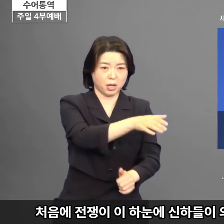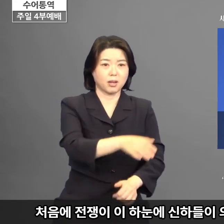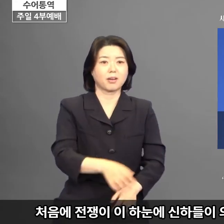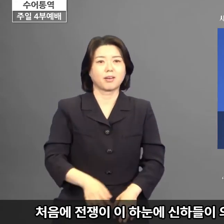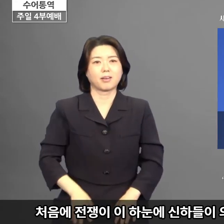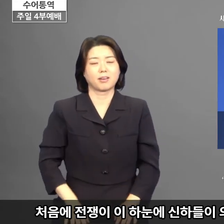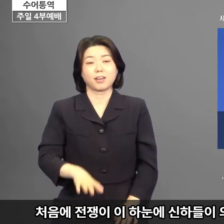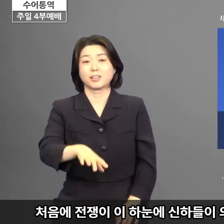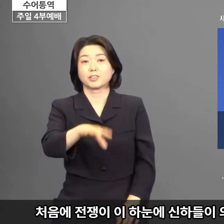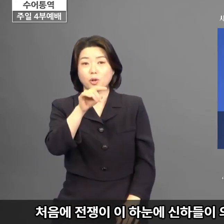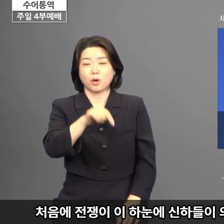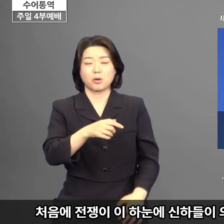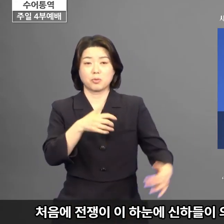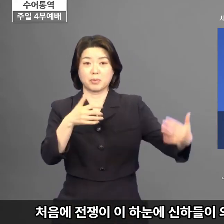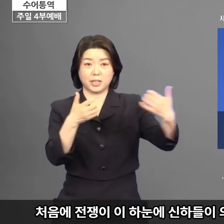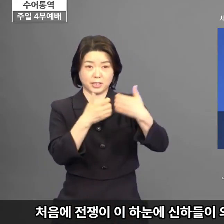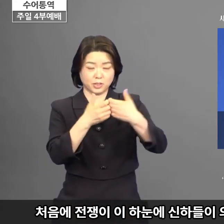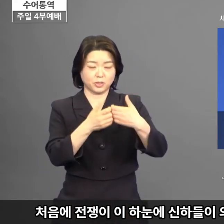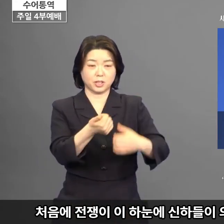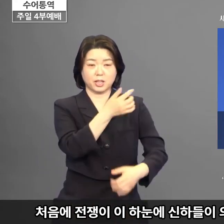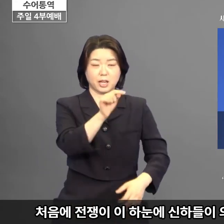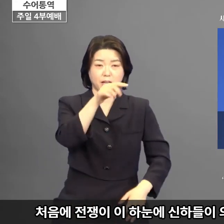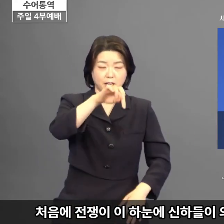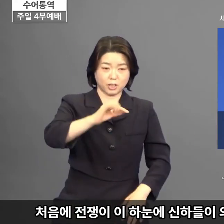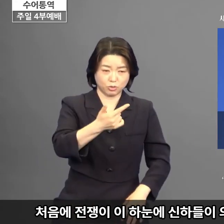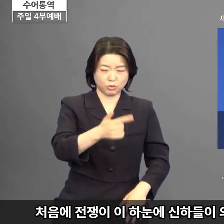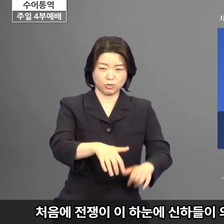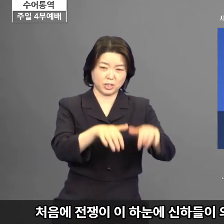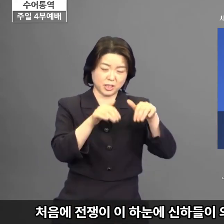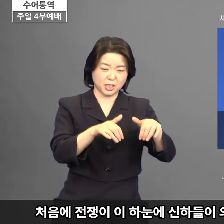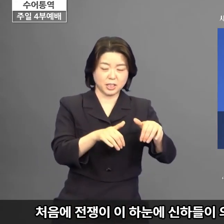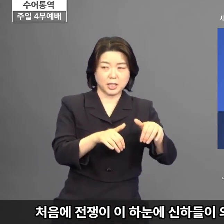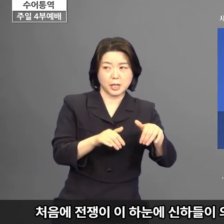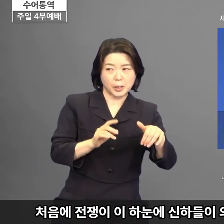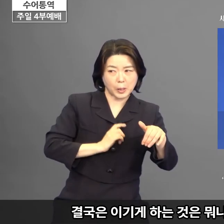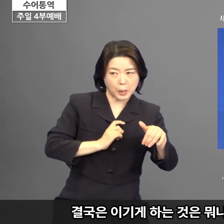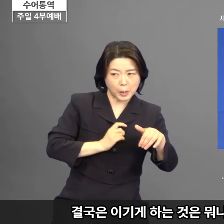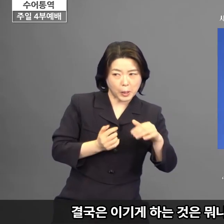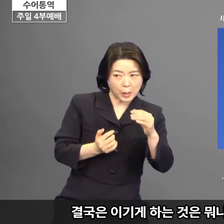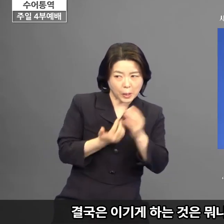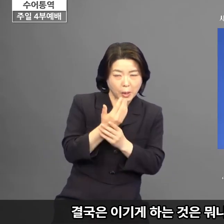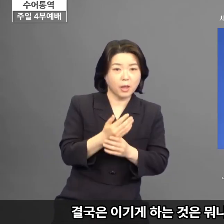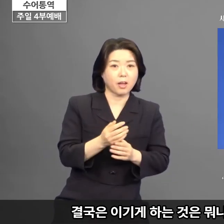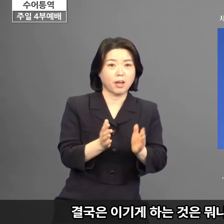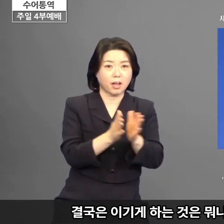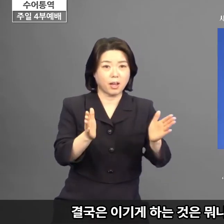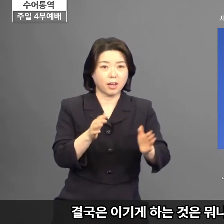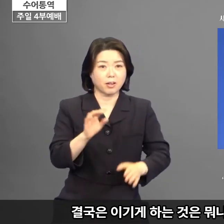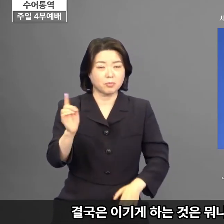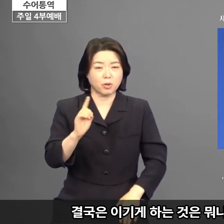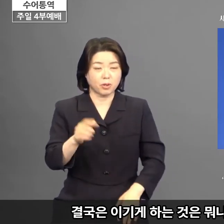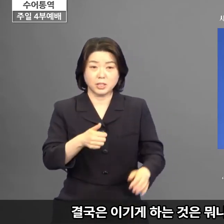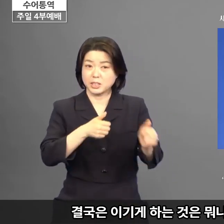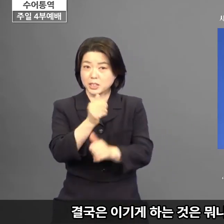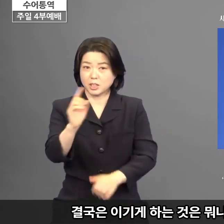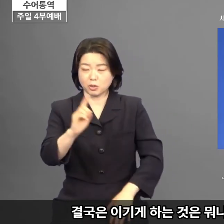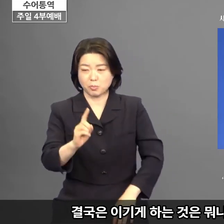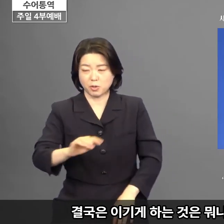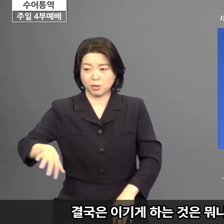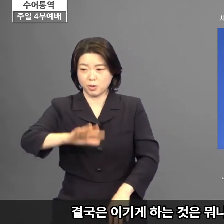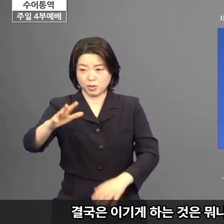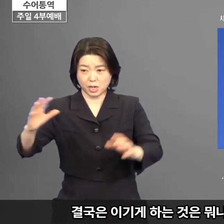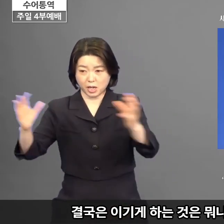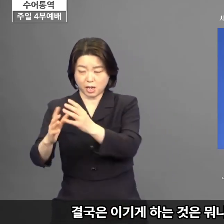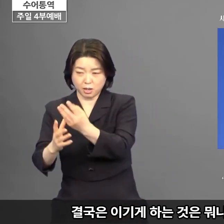처음에 전쟁이 이 한운의 신의 아들이 의심하면서 시작이 됐어요. 결국엔 이기게 하는 것은 뭐냐면, 이기게 하는 것은 하나